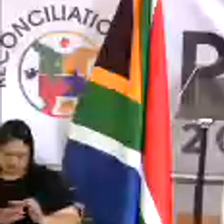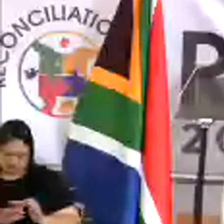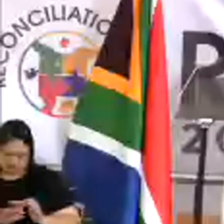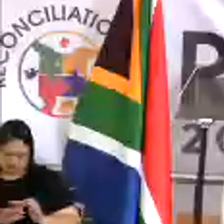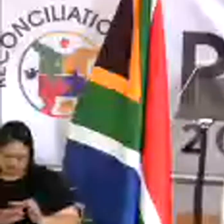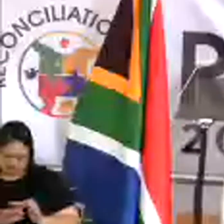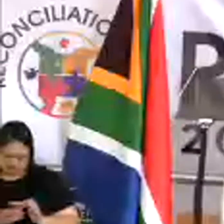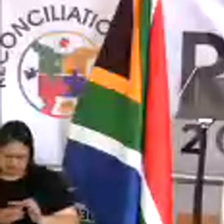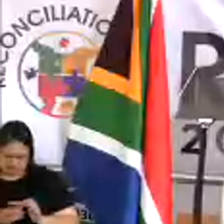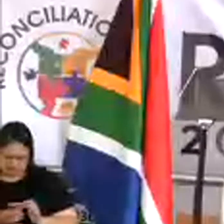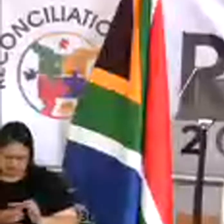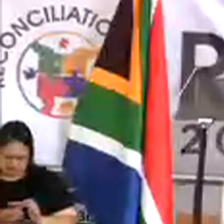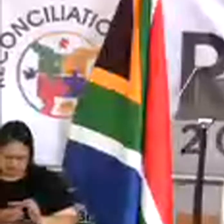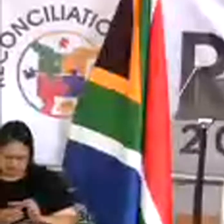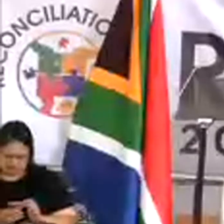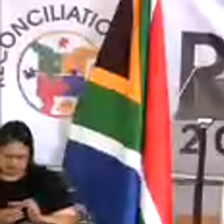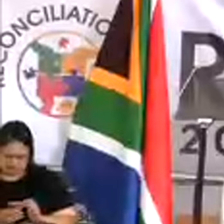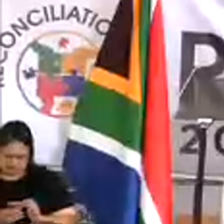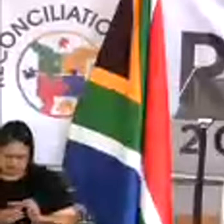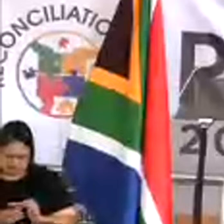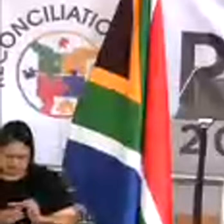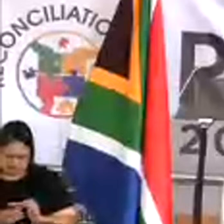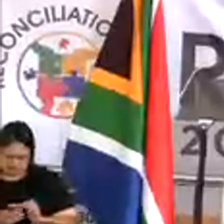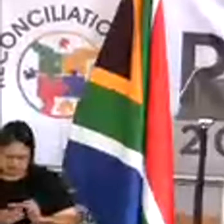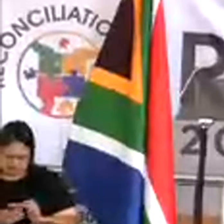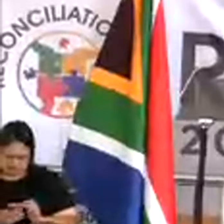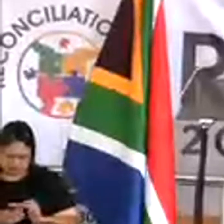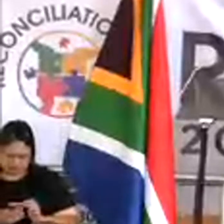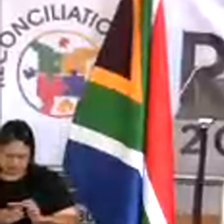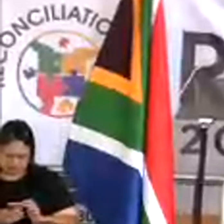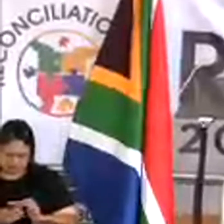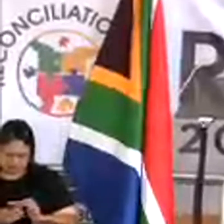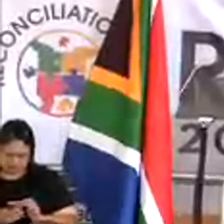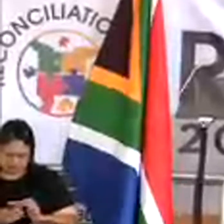The president is very close to talk about cash content.